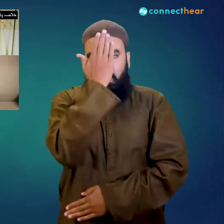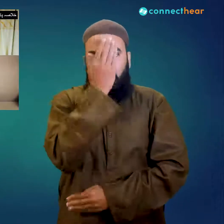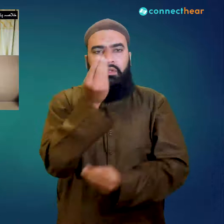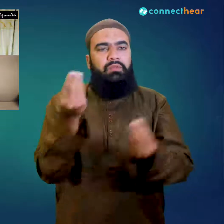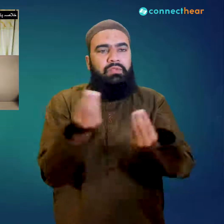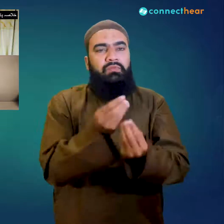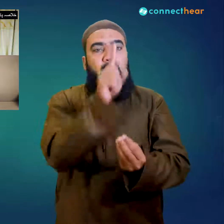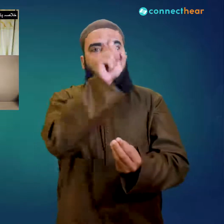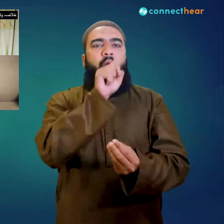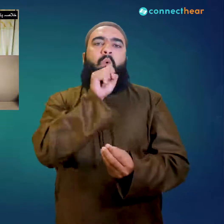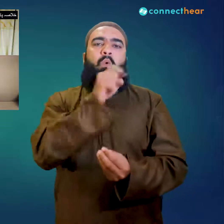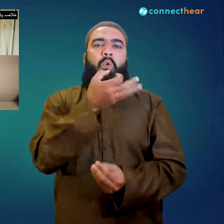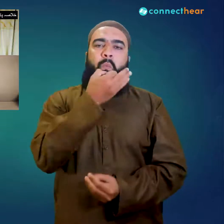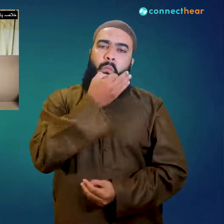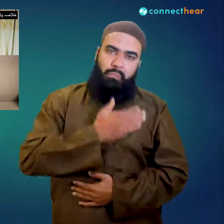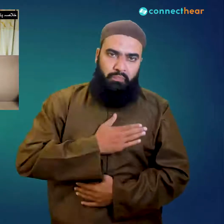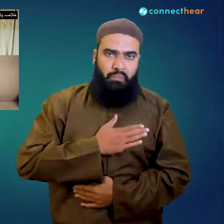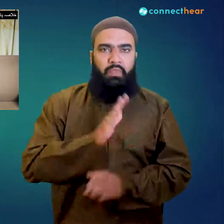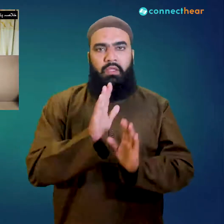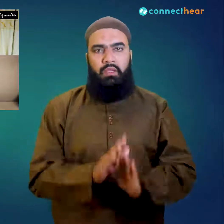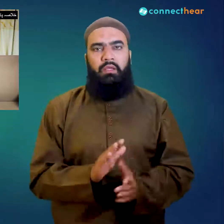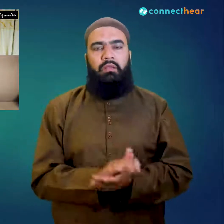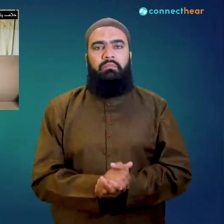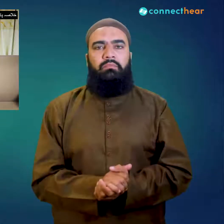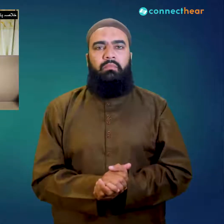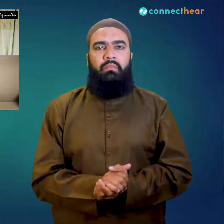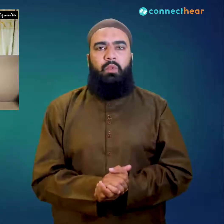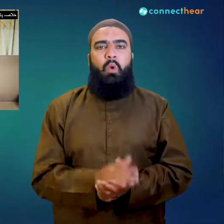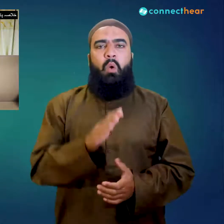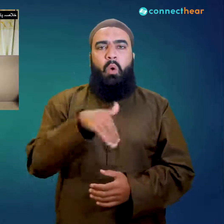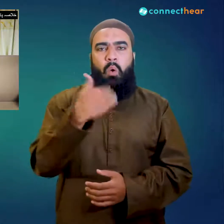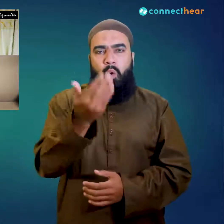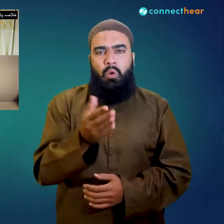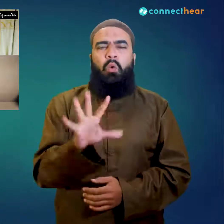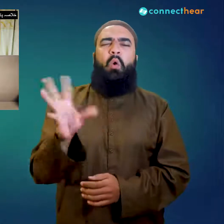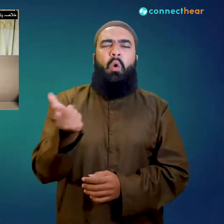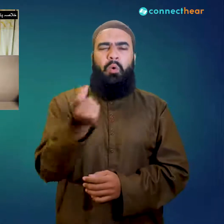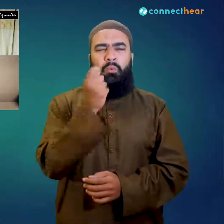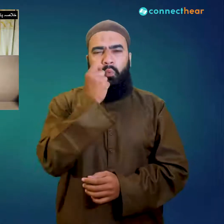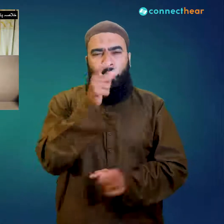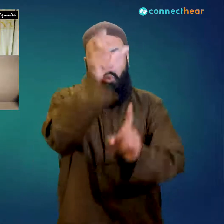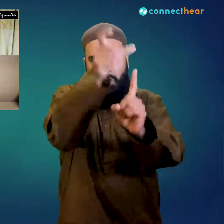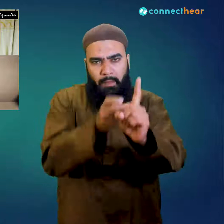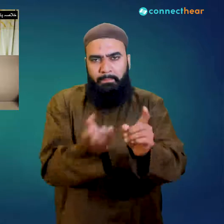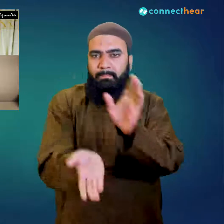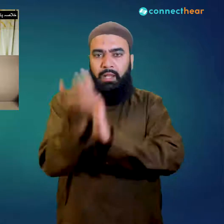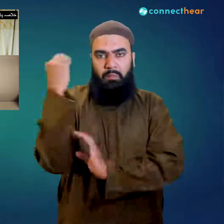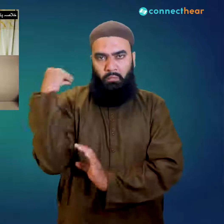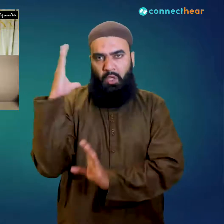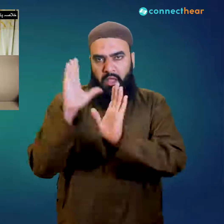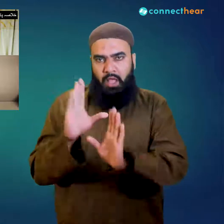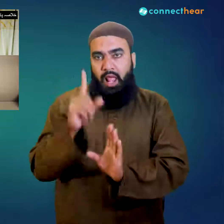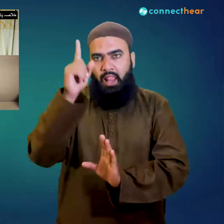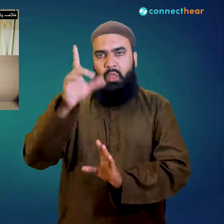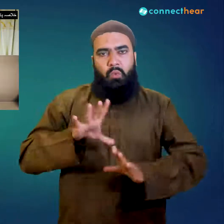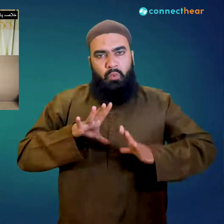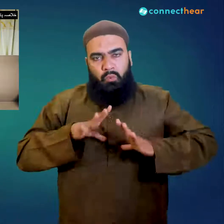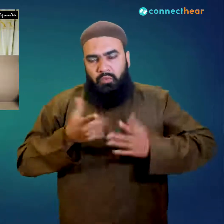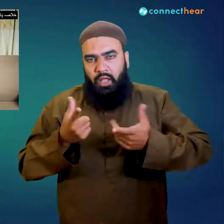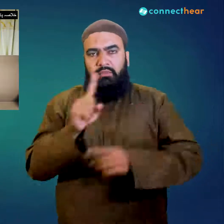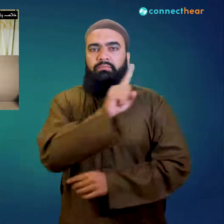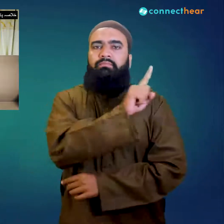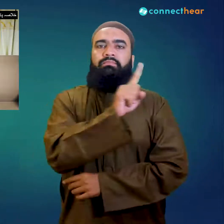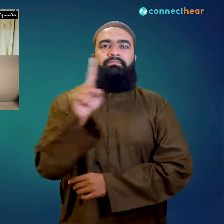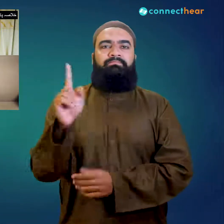کر، وہ بھی اللہ کے حکم کے مطابق تھی، اور اللہ کسی کے عمل کو ضائع نہیں